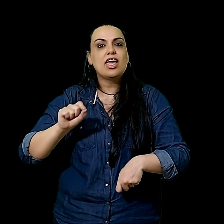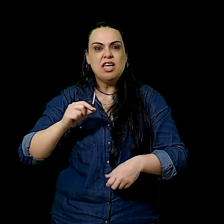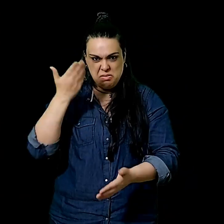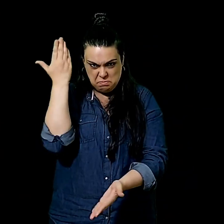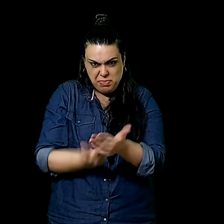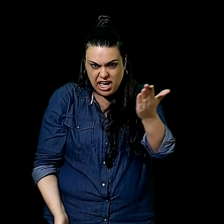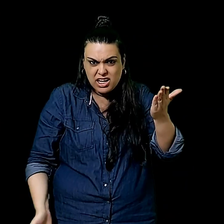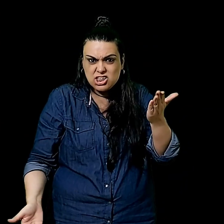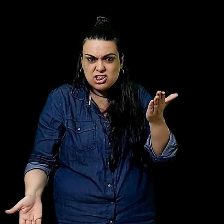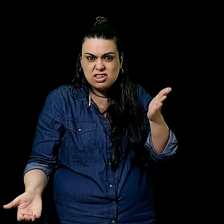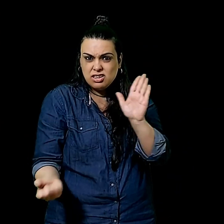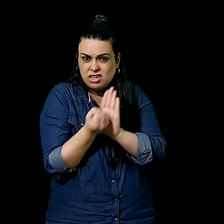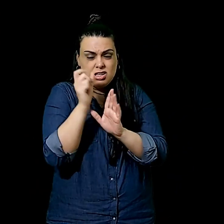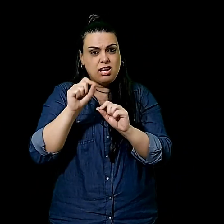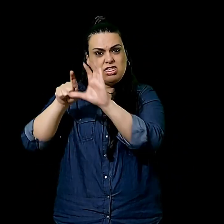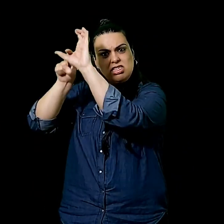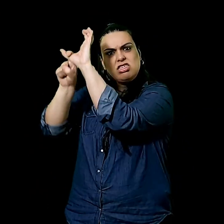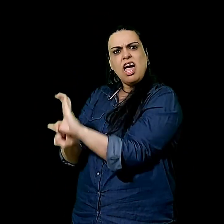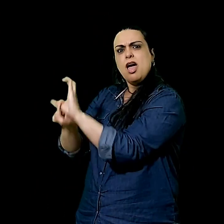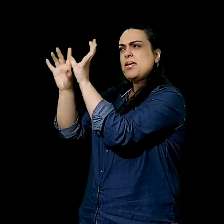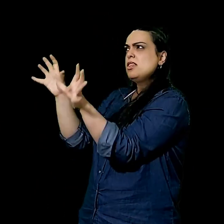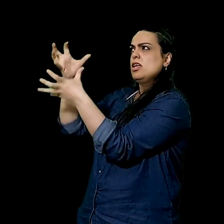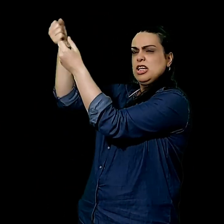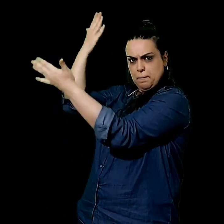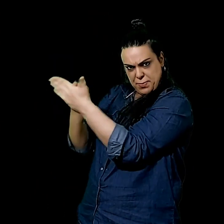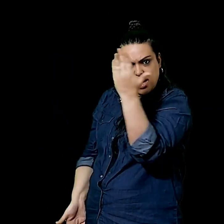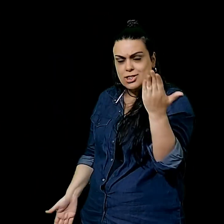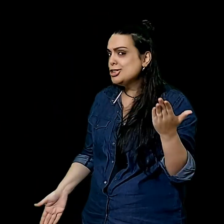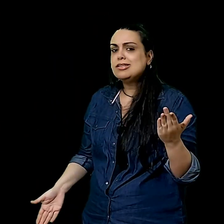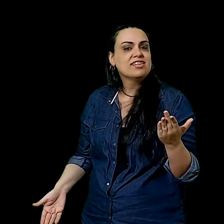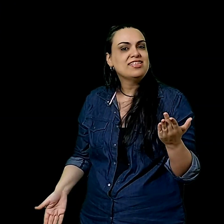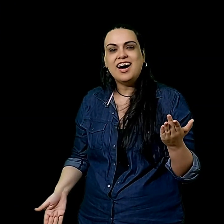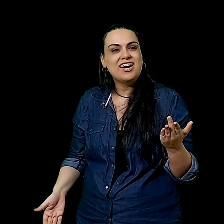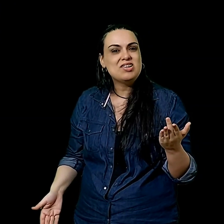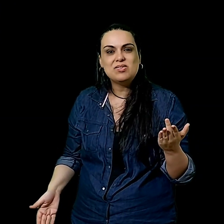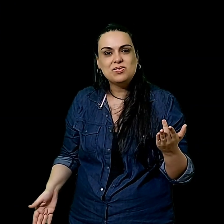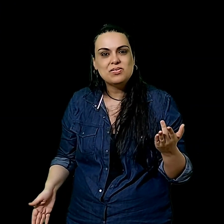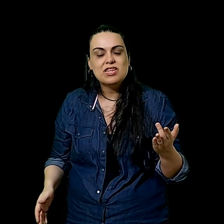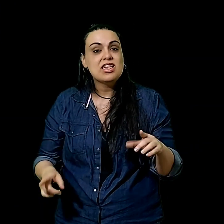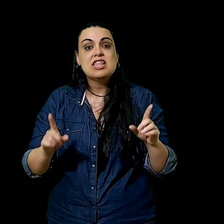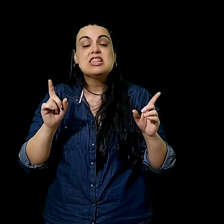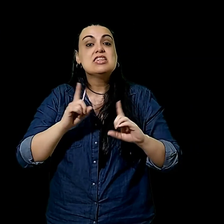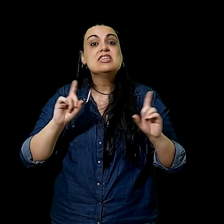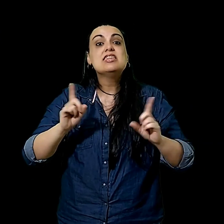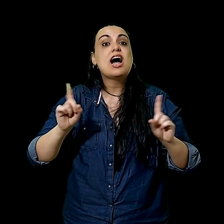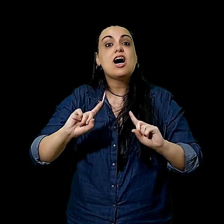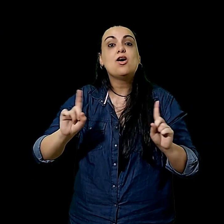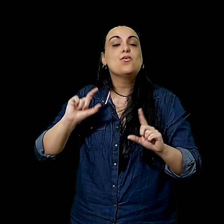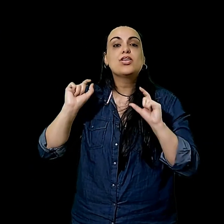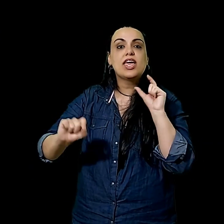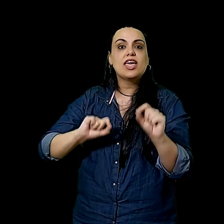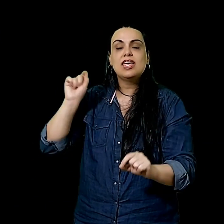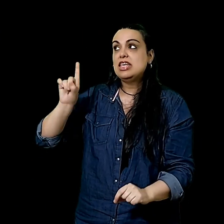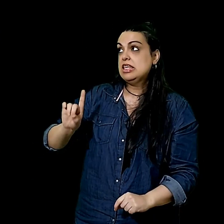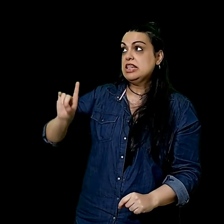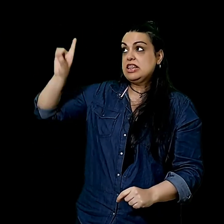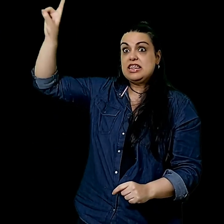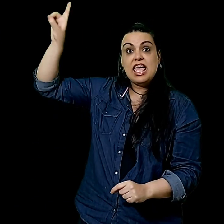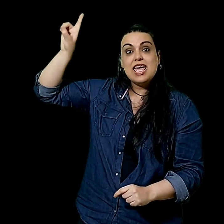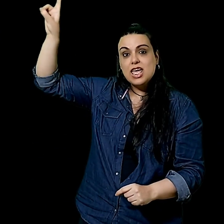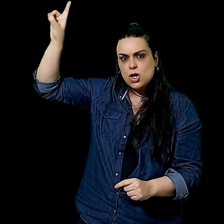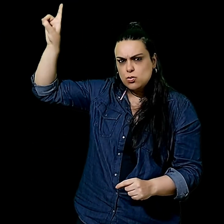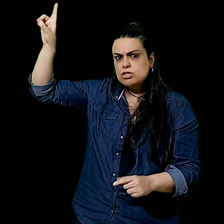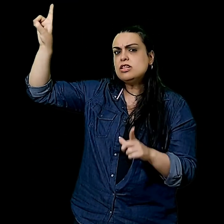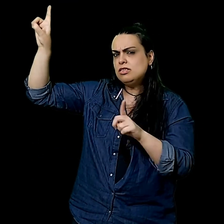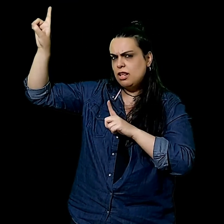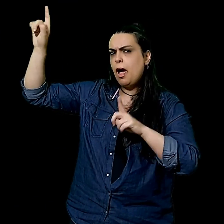de nós a dependência de Deus, mas acima de tudo, é isso que eu estou dizendo, não tira de Deus a possibilidade,